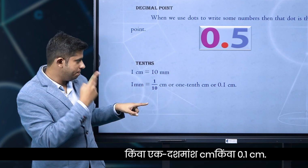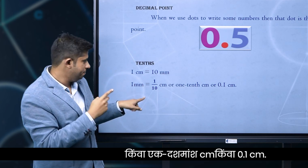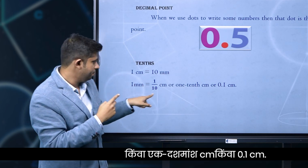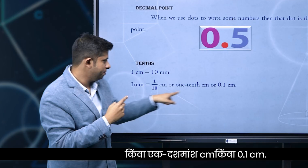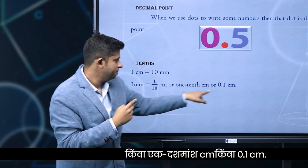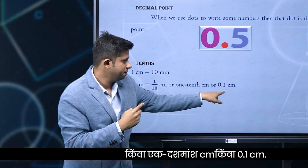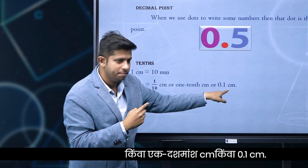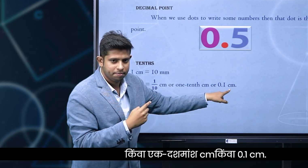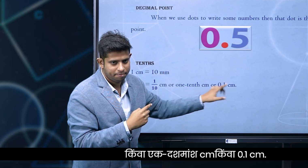सेंटीमीटर.